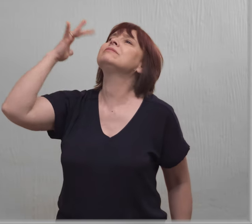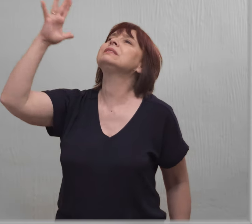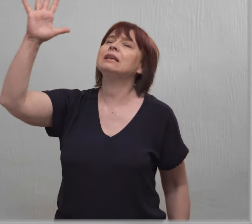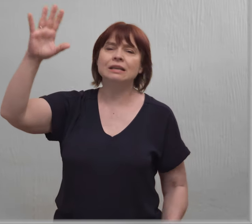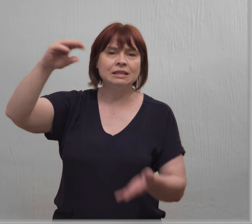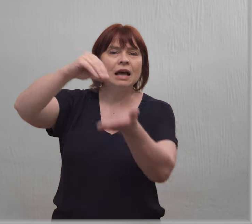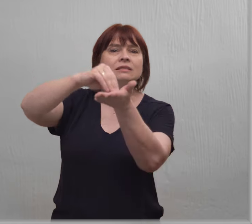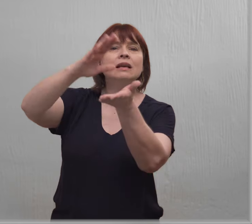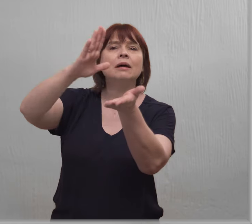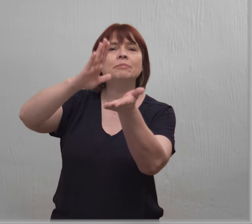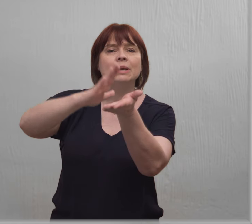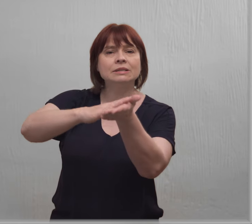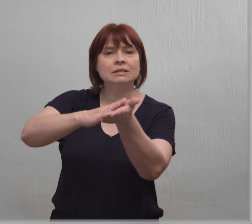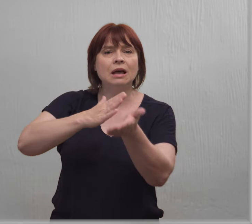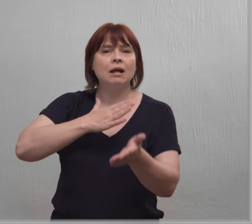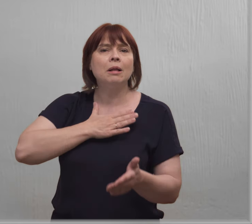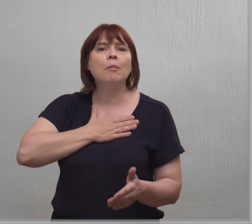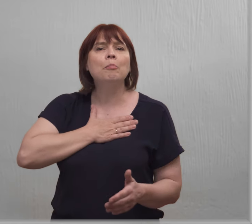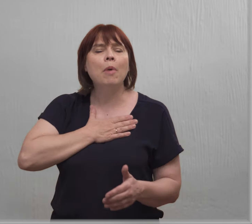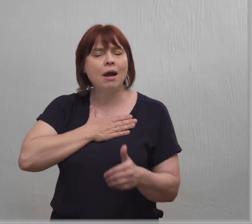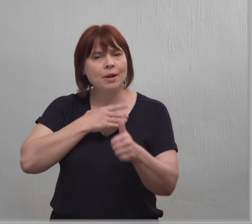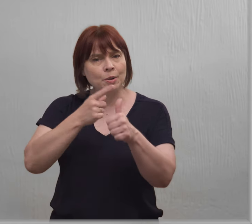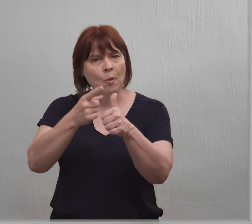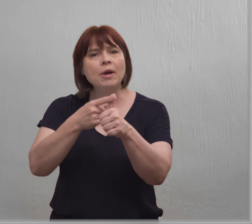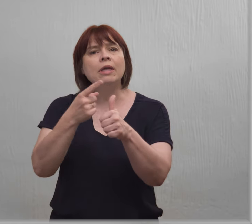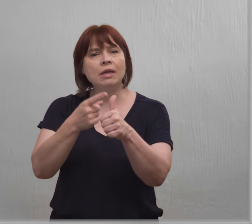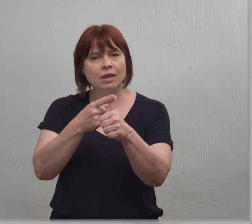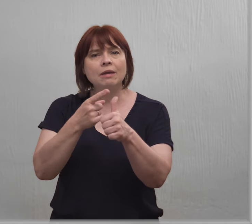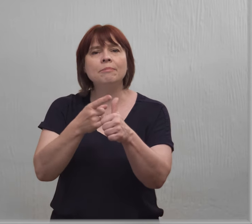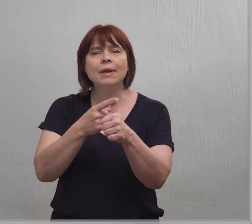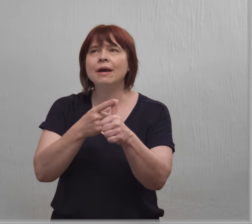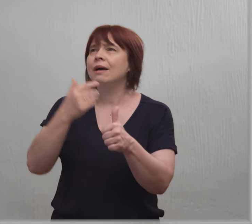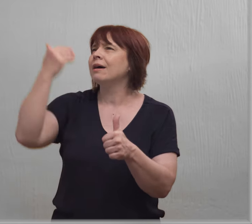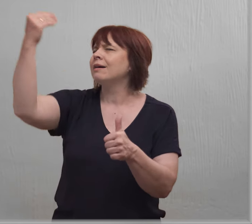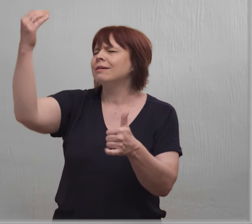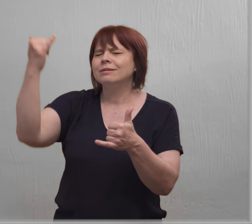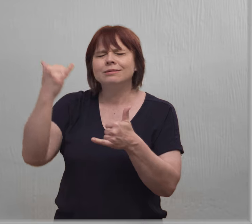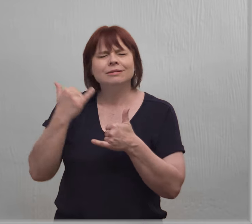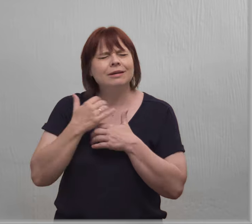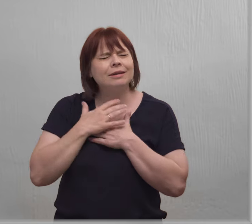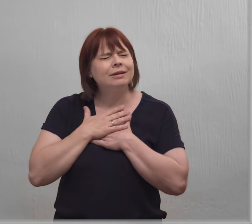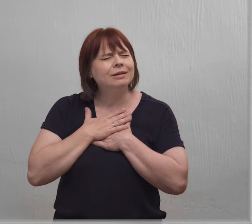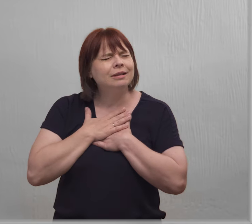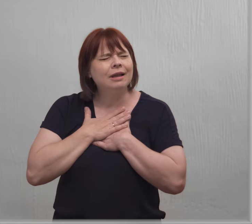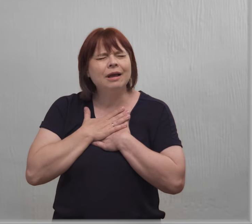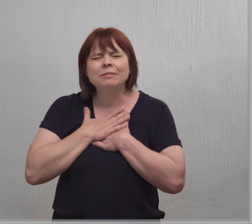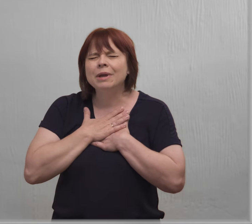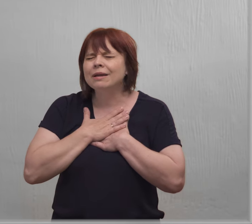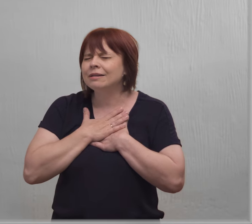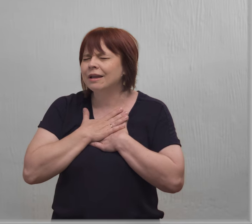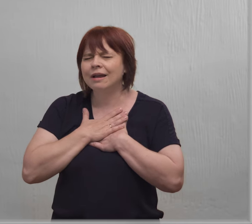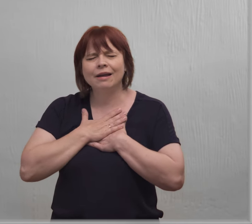небе навсегда записал мое имя. Ты